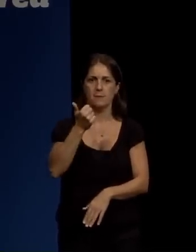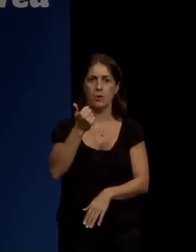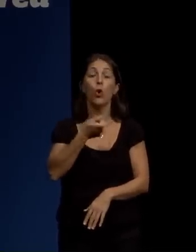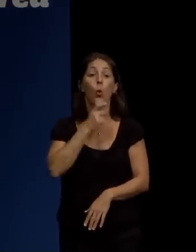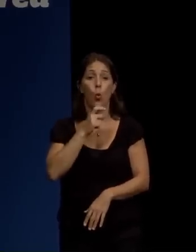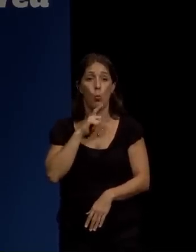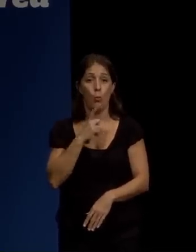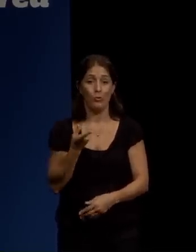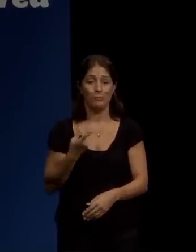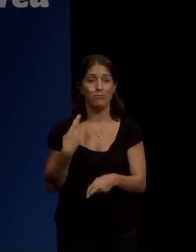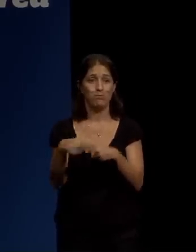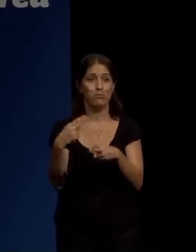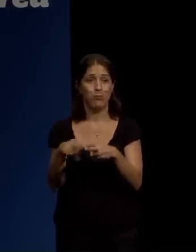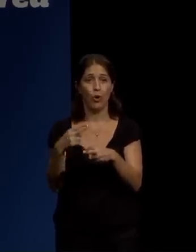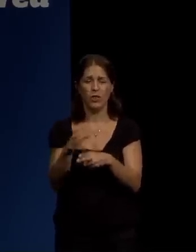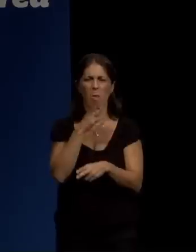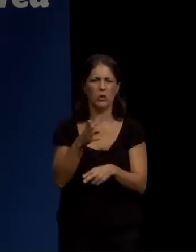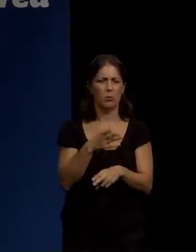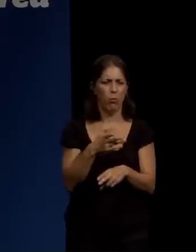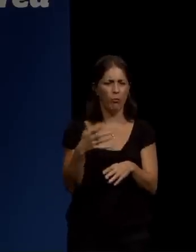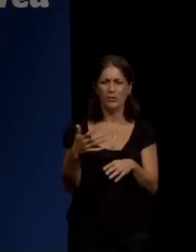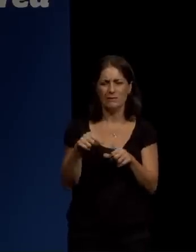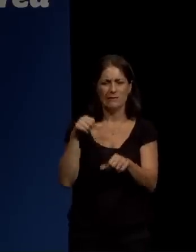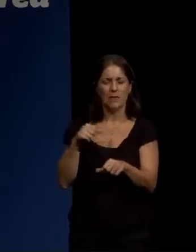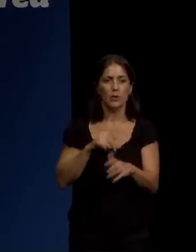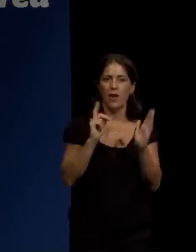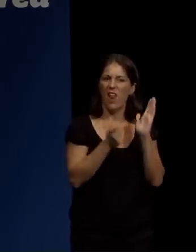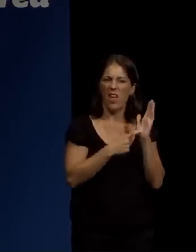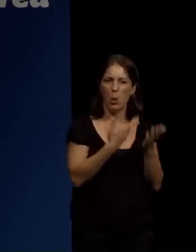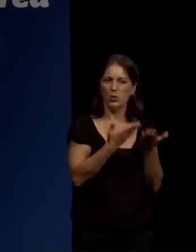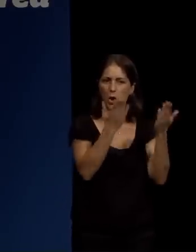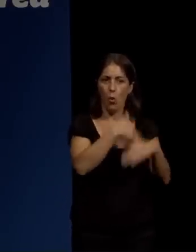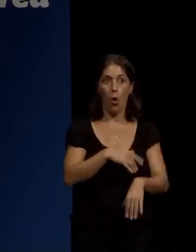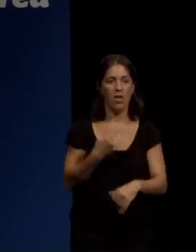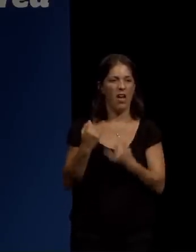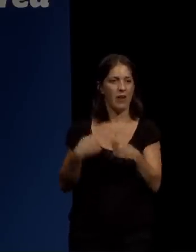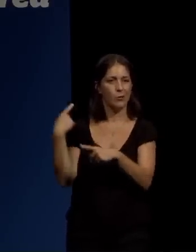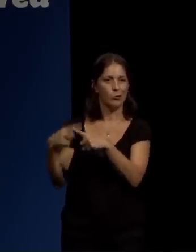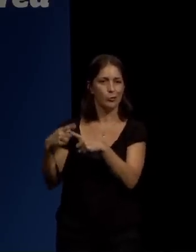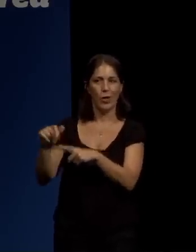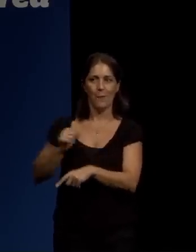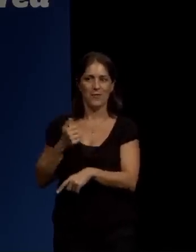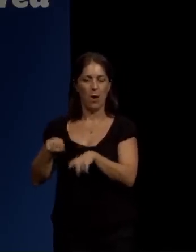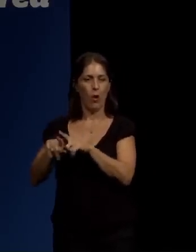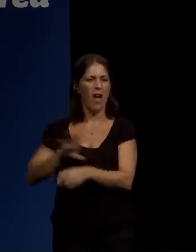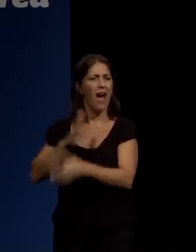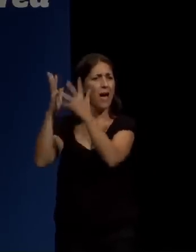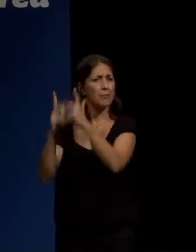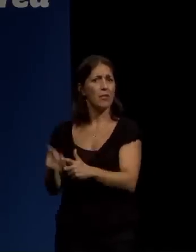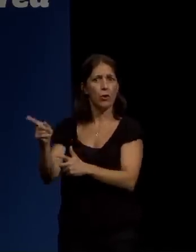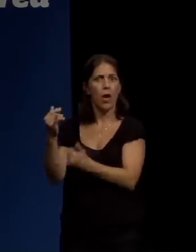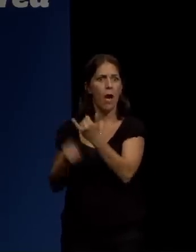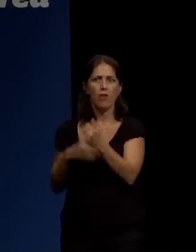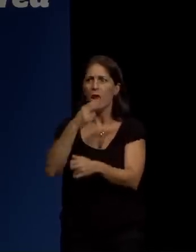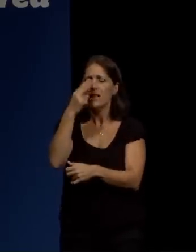política, vendo que había leis injustas e vendo tamén como a Xunta aproveitaba en beneficio propio unha administración que debía de valer para os